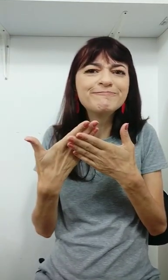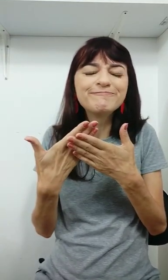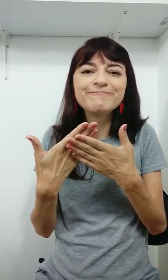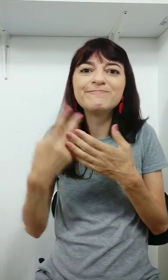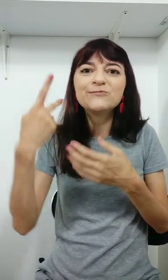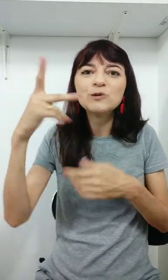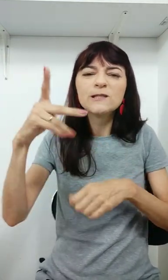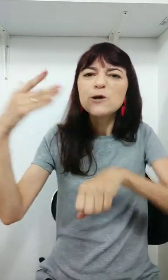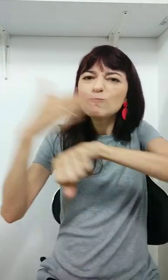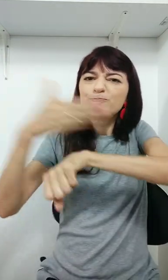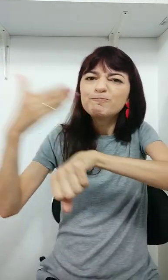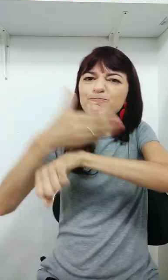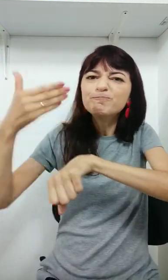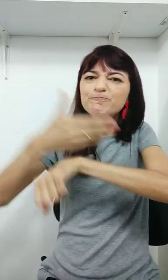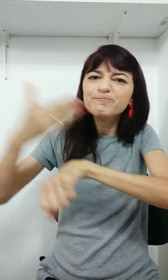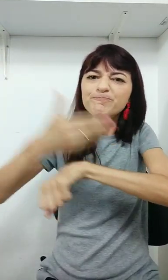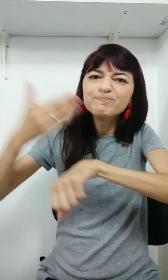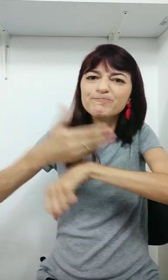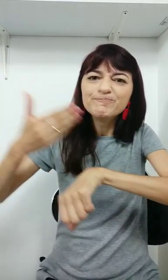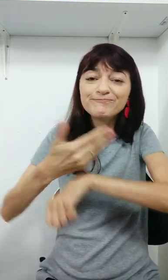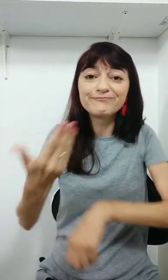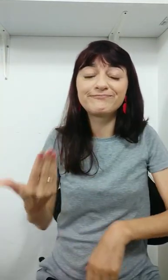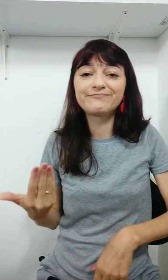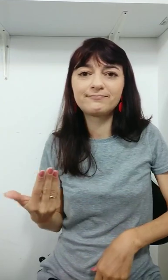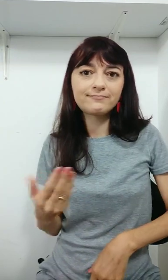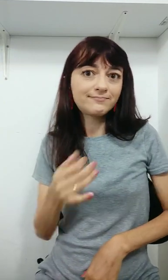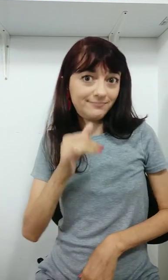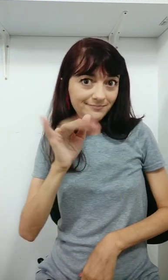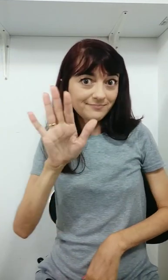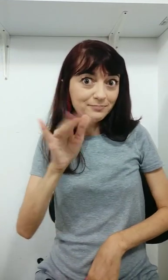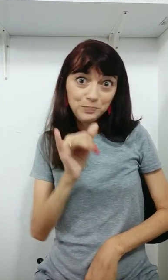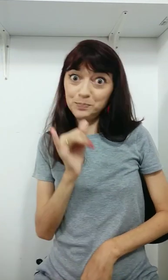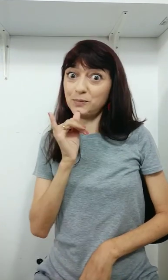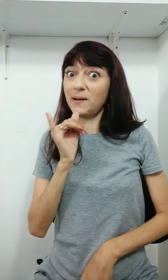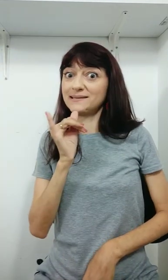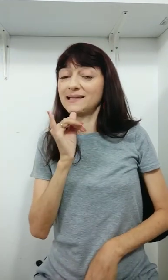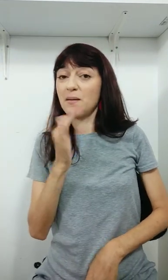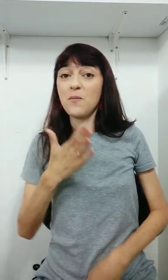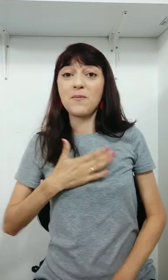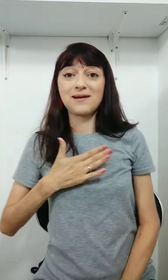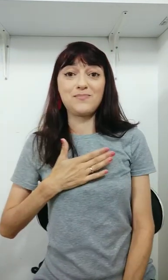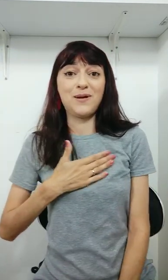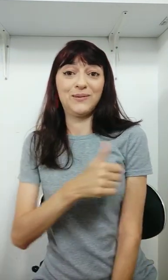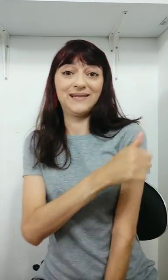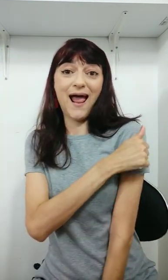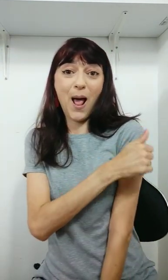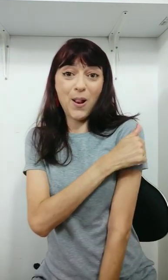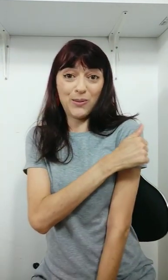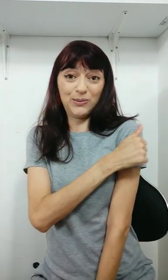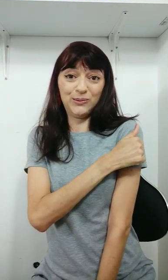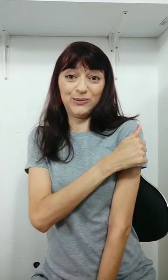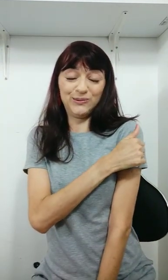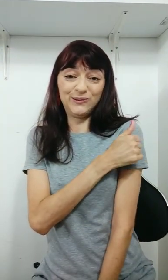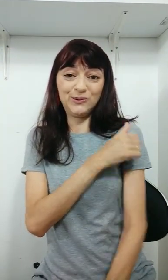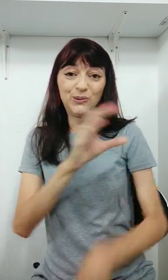dedicação. De quantas vezes, do método que você vai utilizar, da sua frequência em estudar, até mesmo pelo YouTube. Vou dar